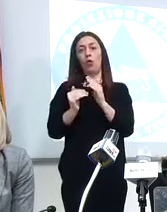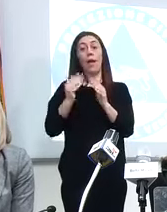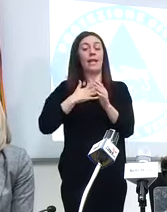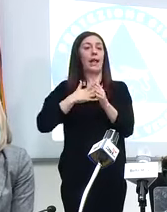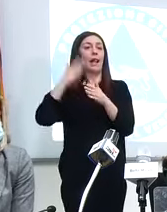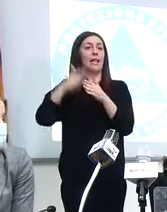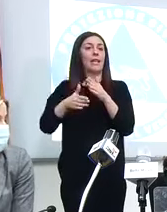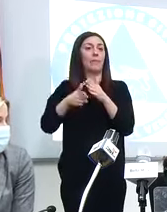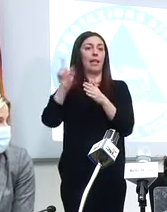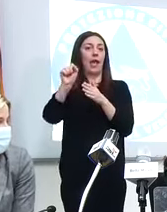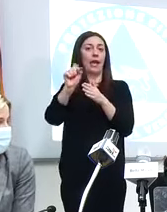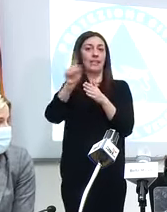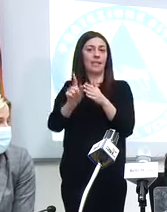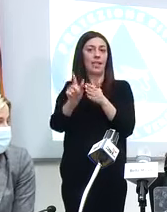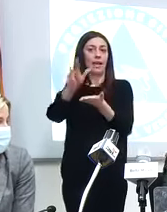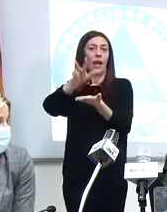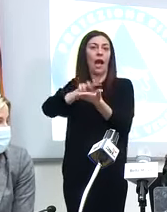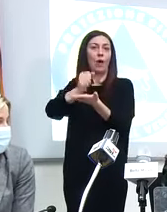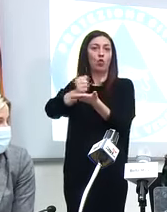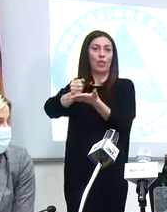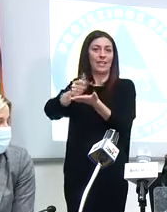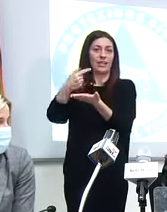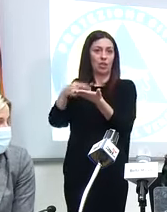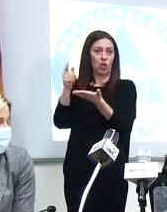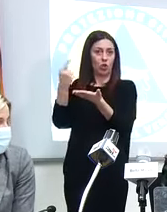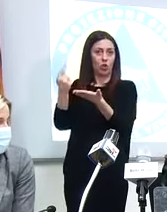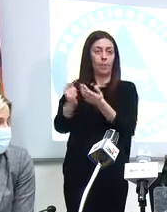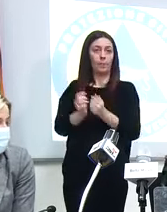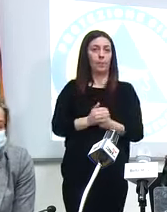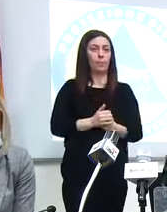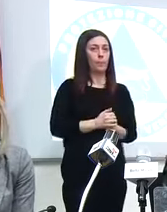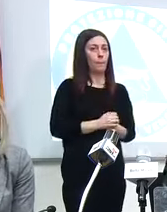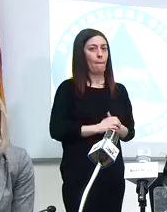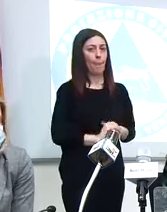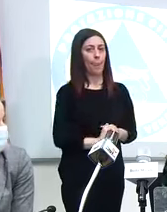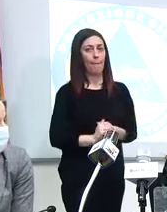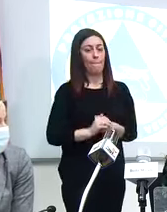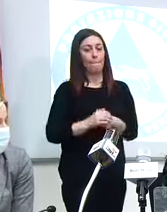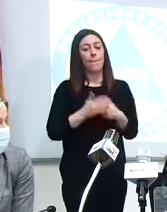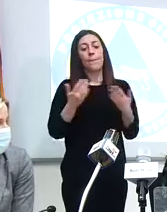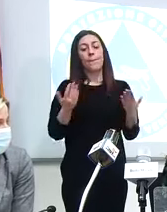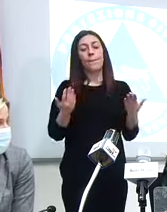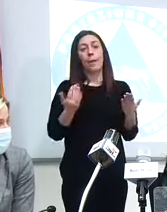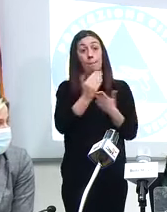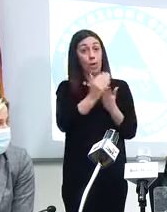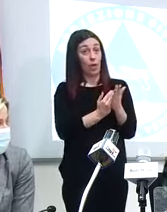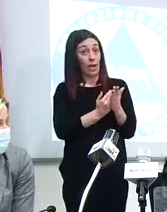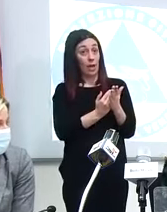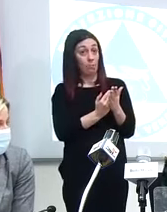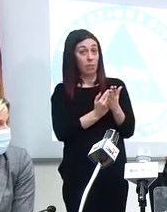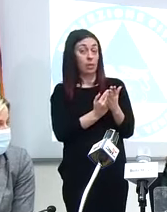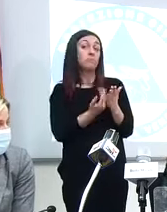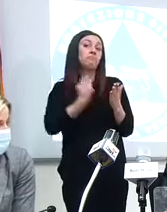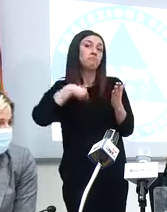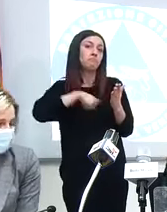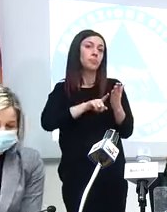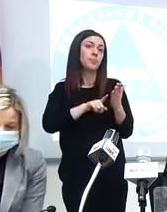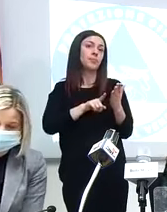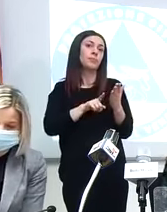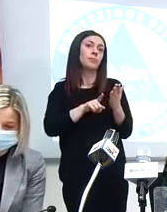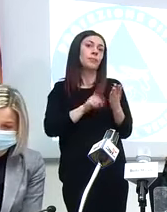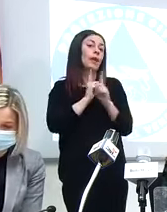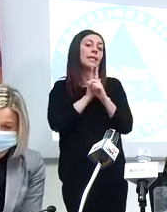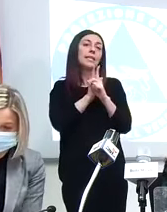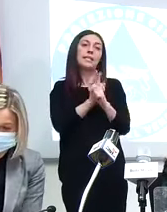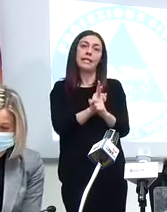essere autorizzato. Allora, la nostra, diciamo, la nostra programmazione quindi è in linea con quella che è la